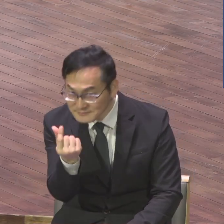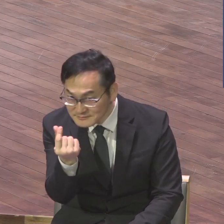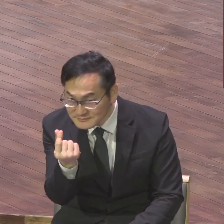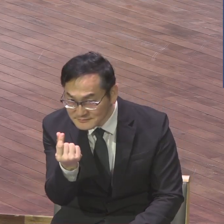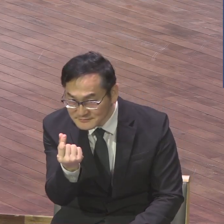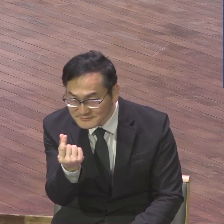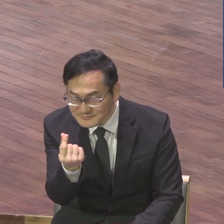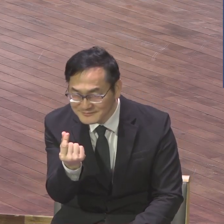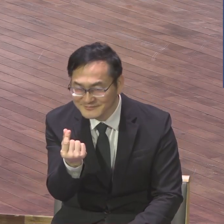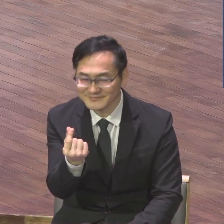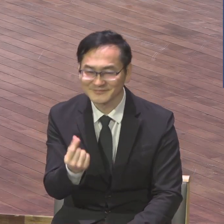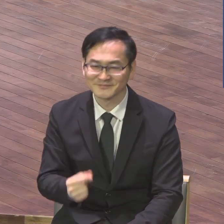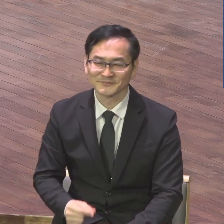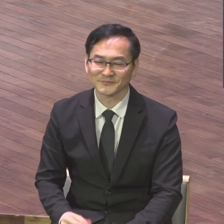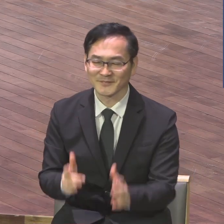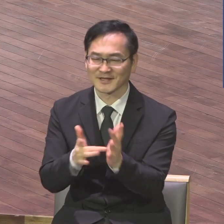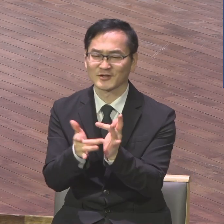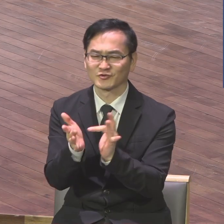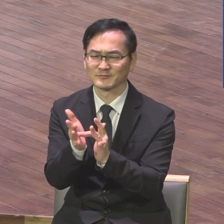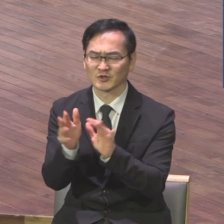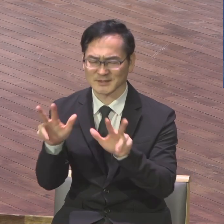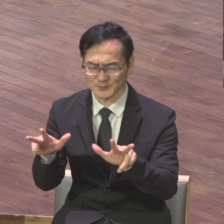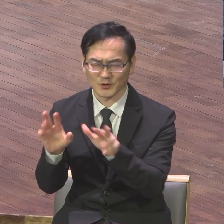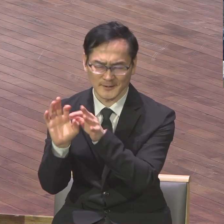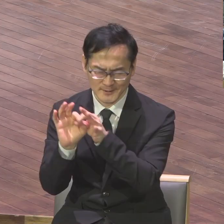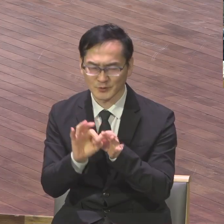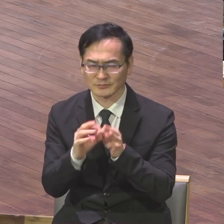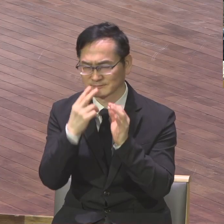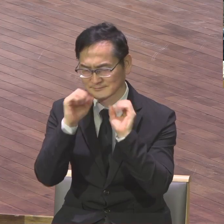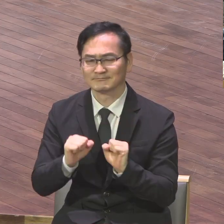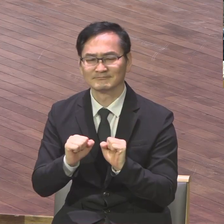맞습니까? 예수님은 지금 살아 계신다고.